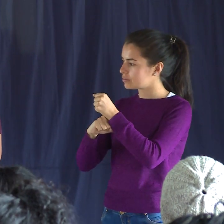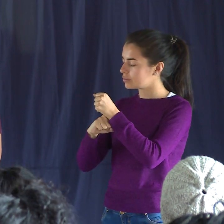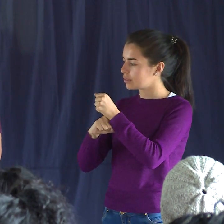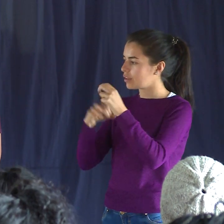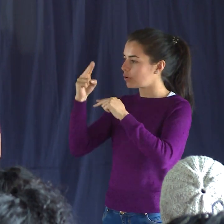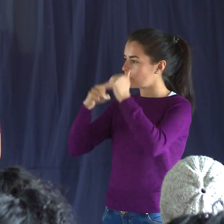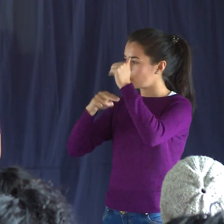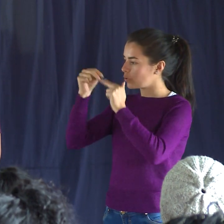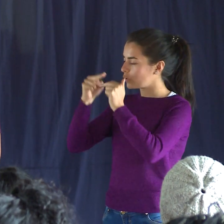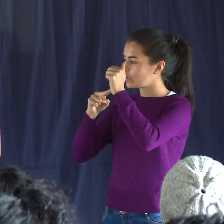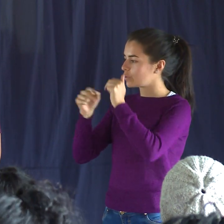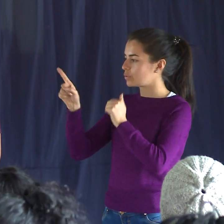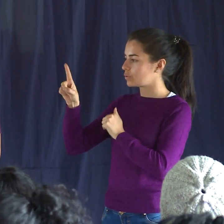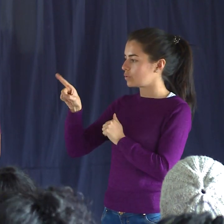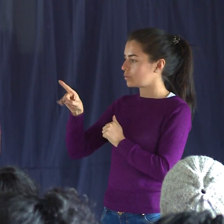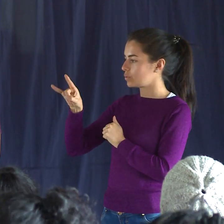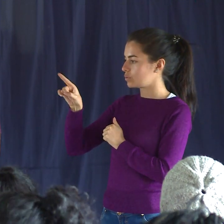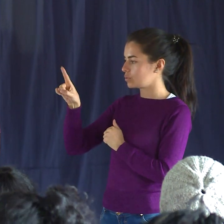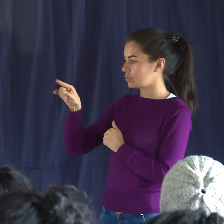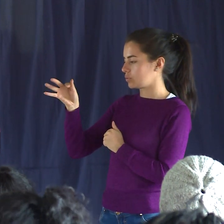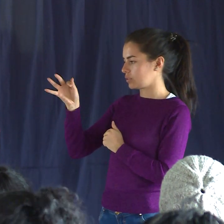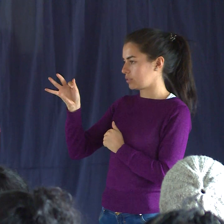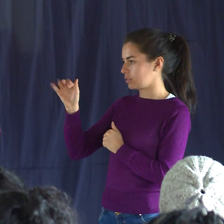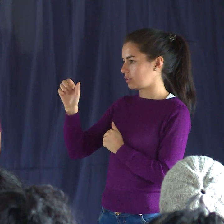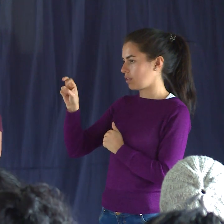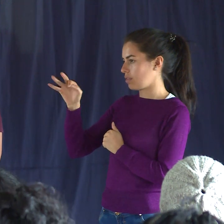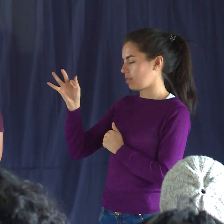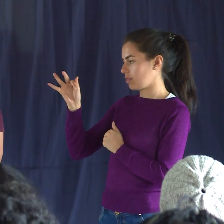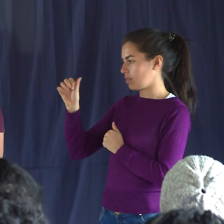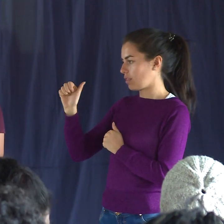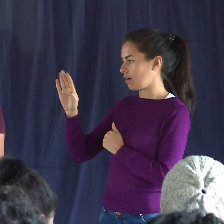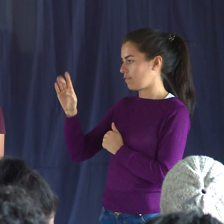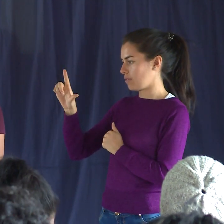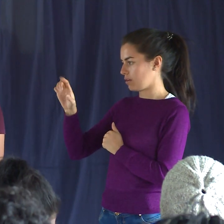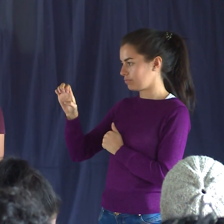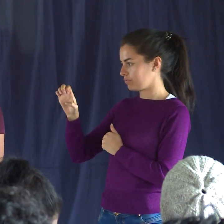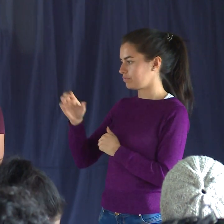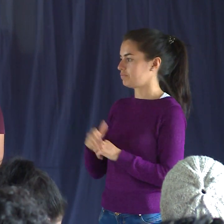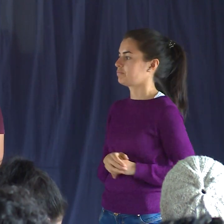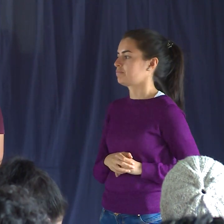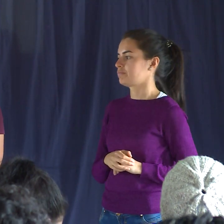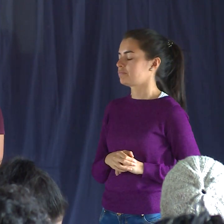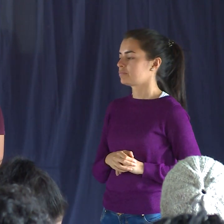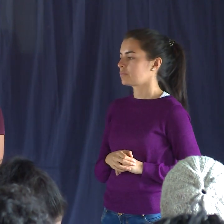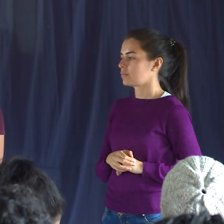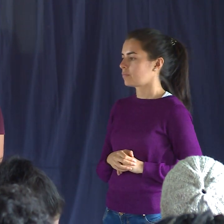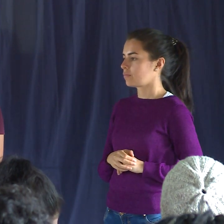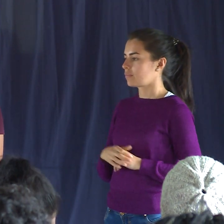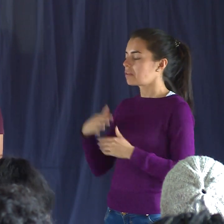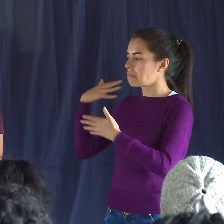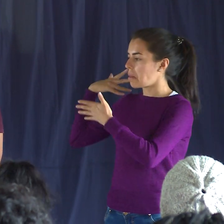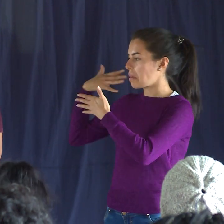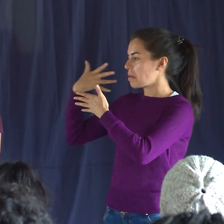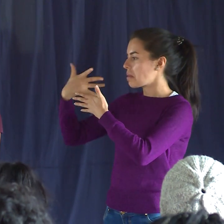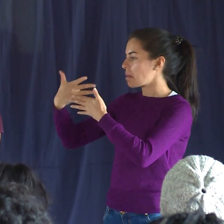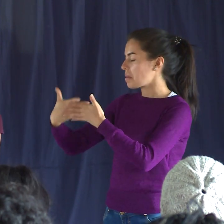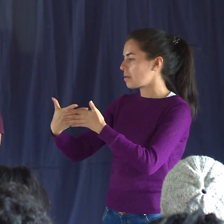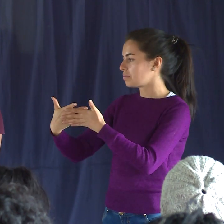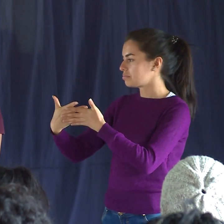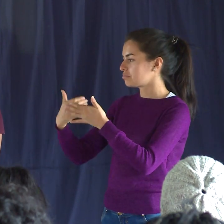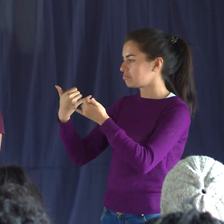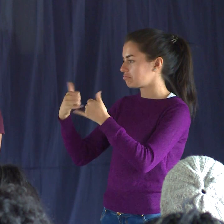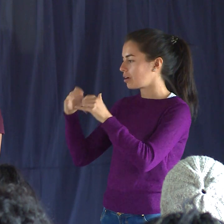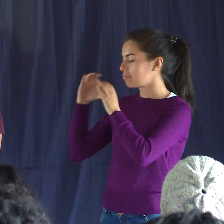construcción de sustentabilidad en distintos escenarios. Este ejercicio viene encaminado desde las sesiones anteriores, en donde